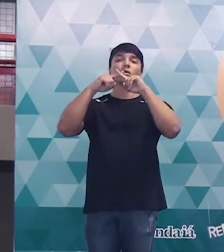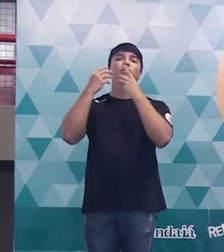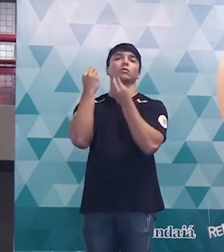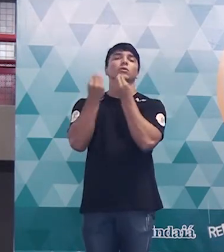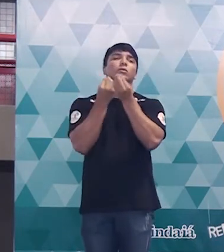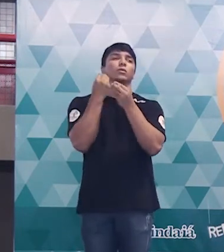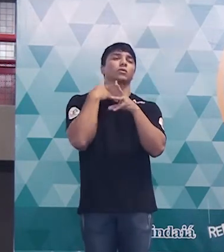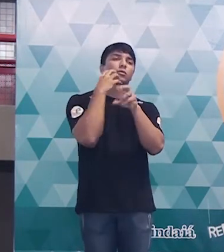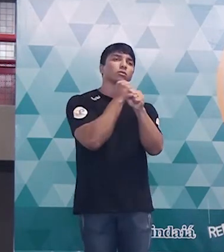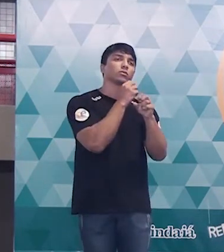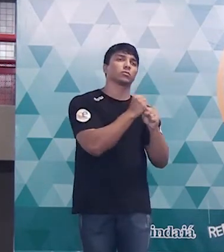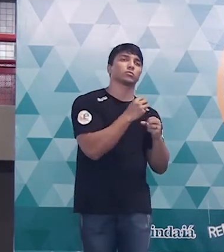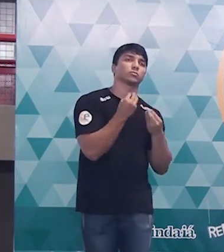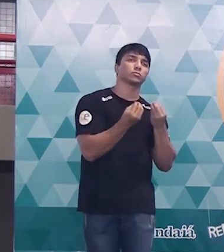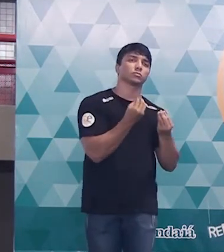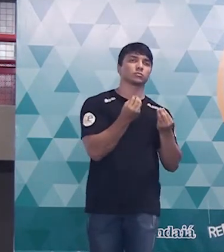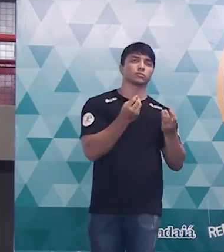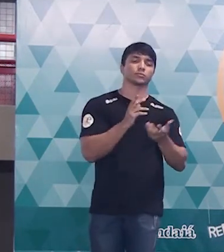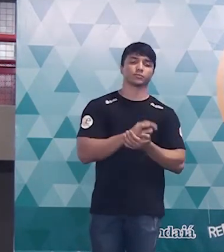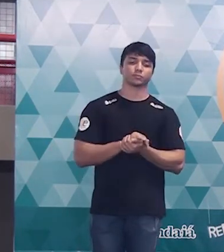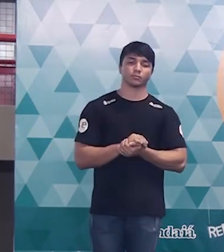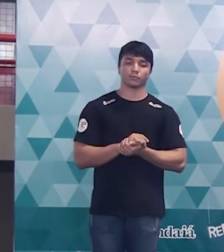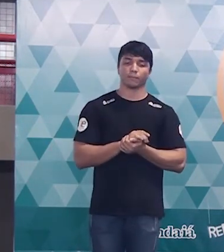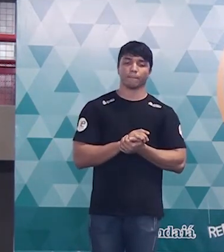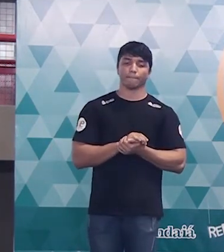minha proporção? É bem fácil, olha só.